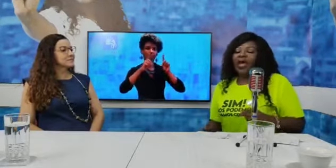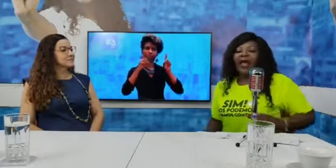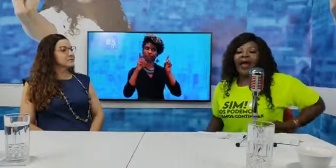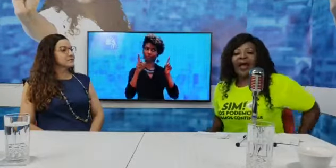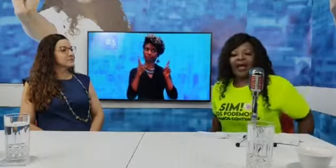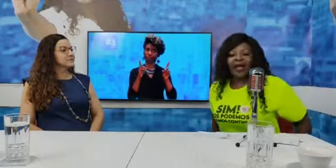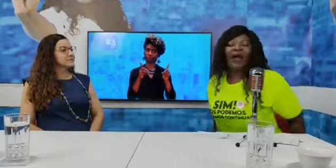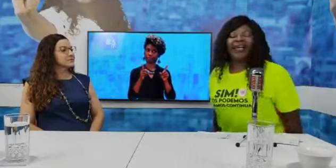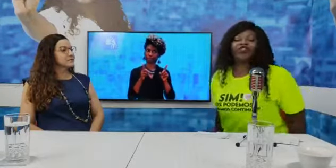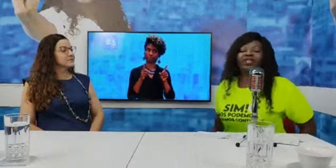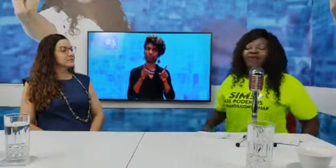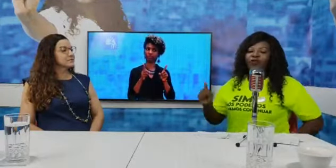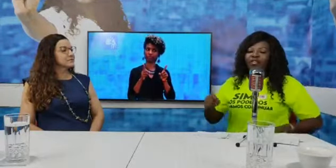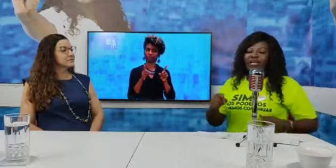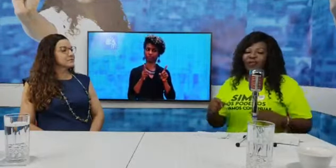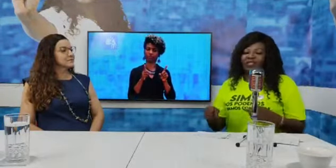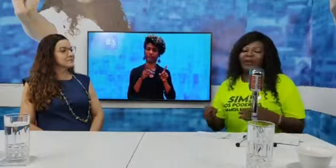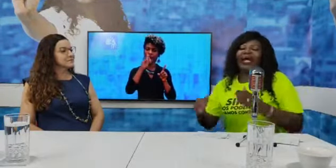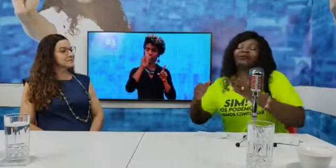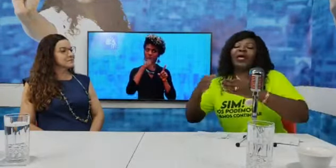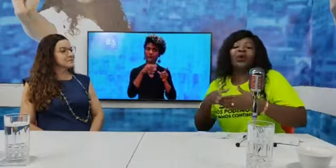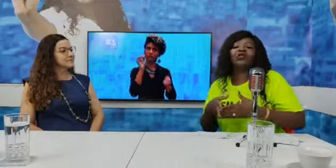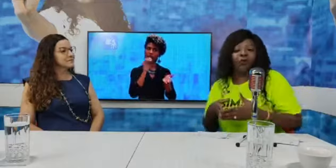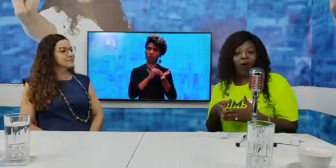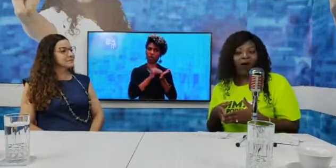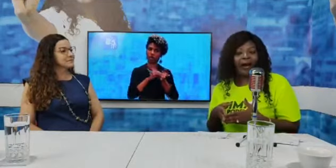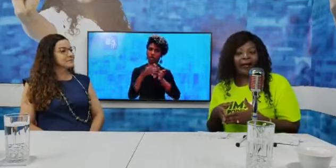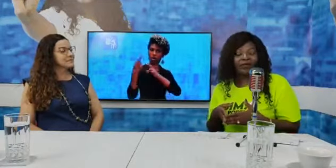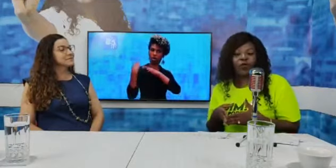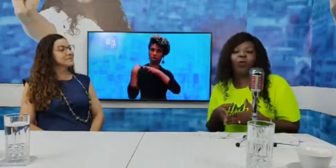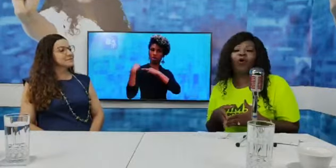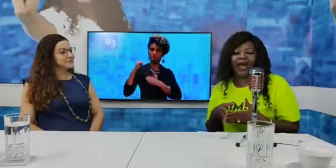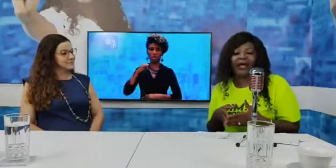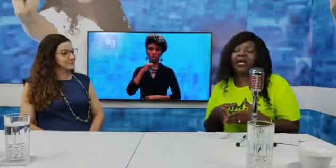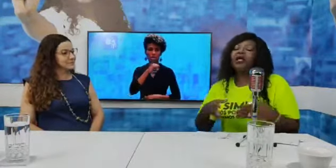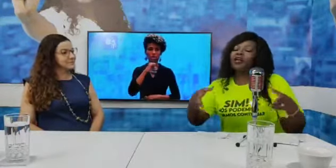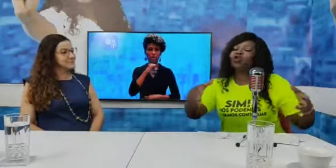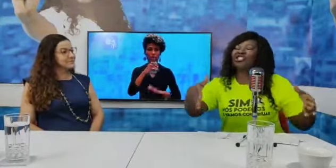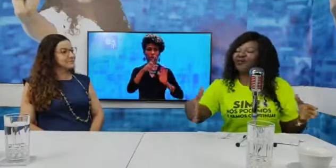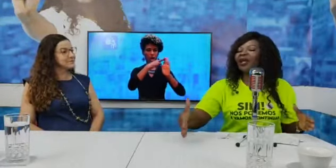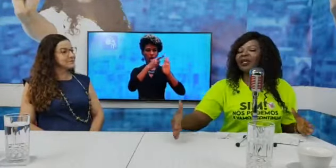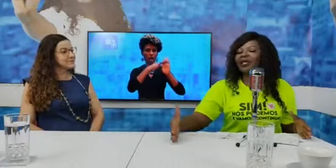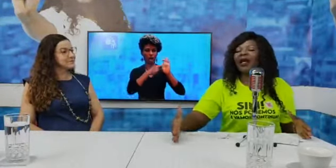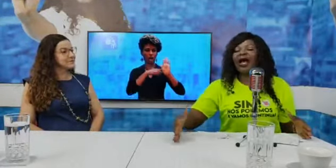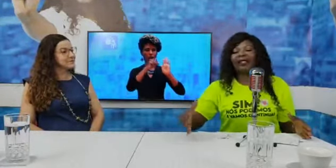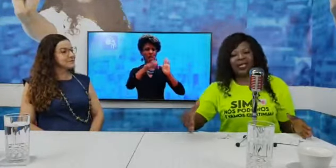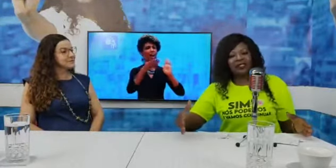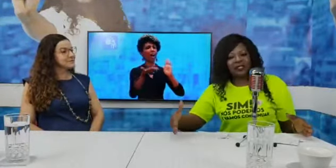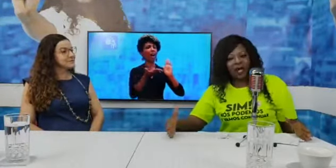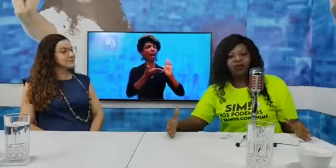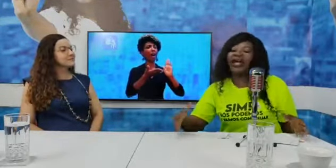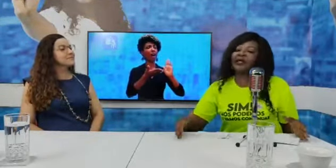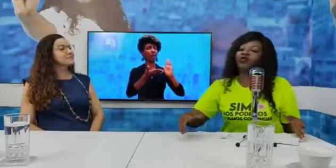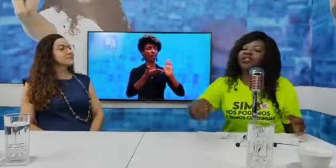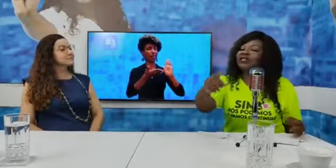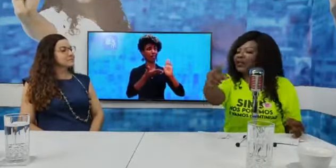isso, eu acredito que é falta de responsabilidade, porque quando for colocado isso como regra, e eu chamo aqui a